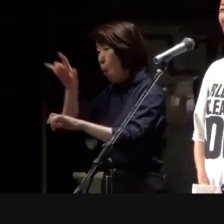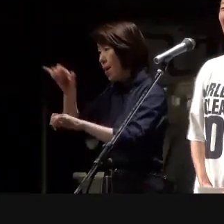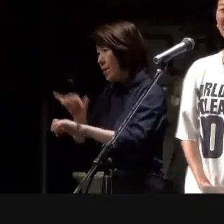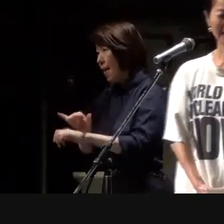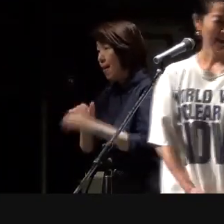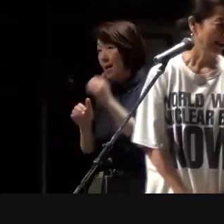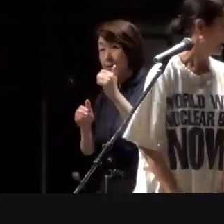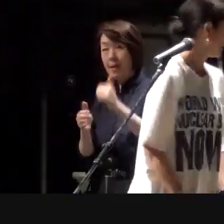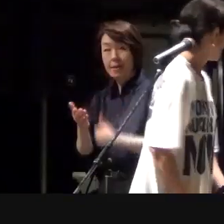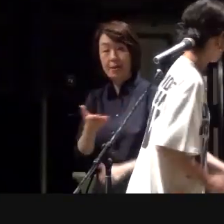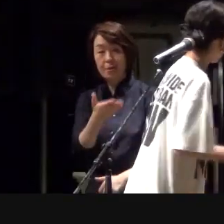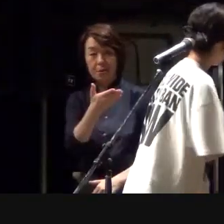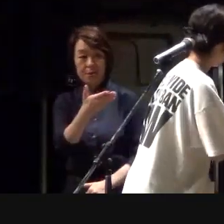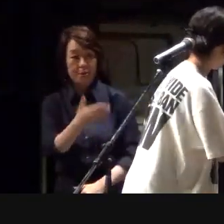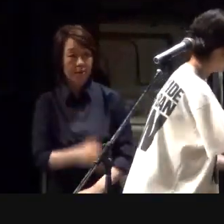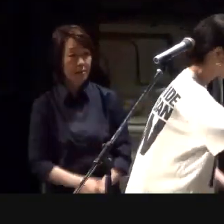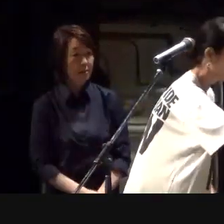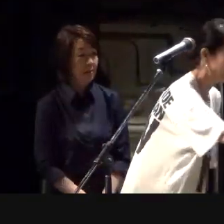です。